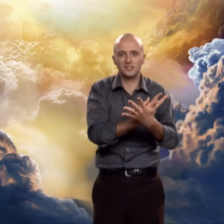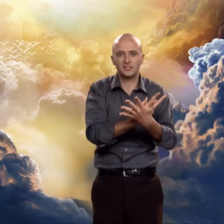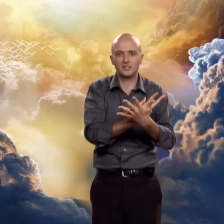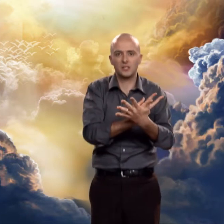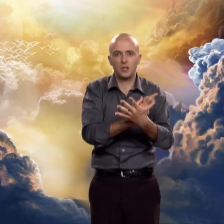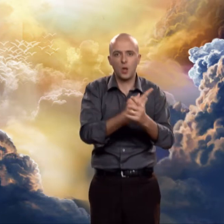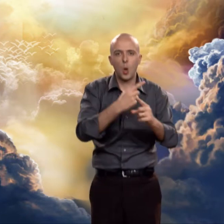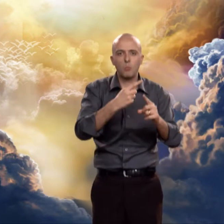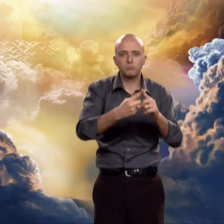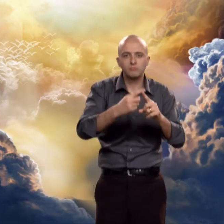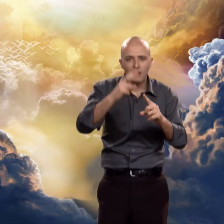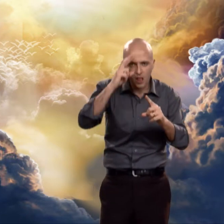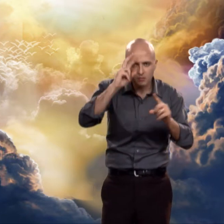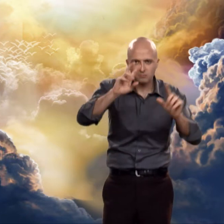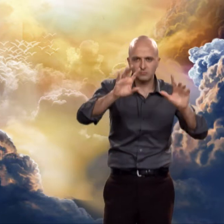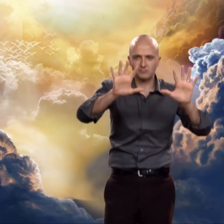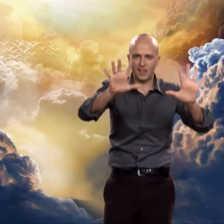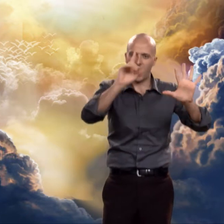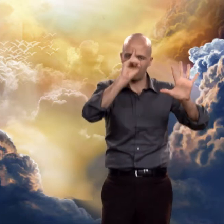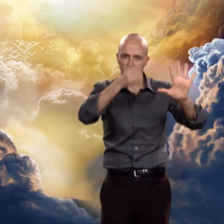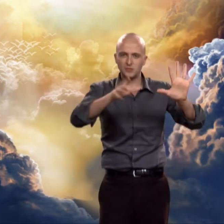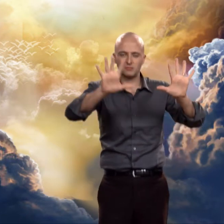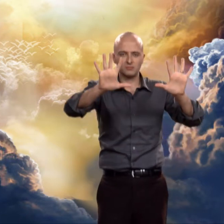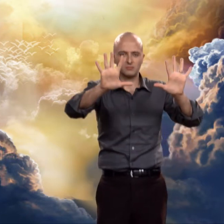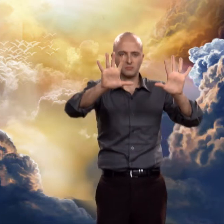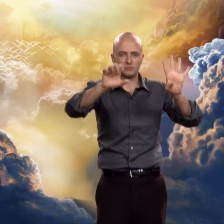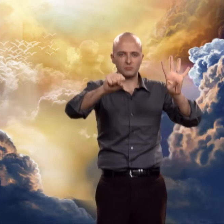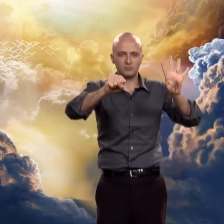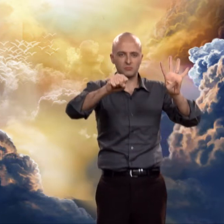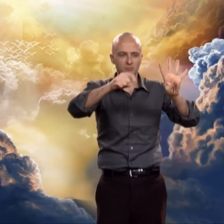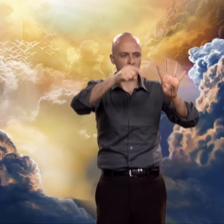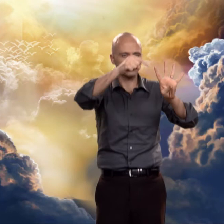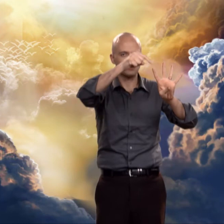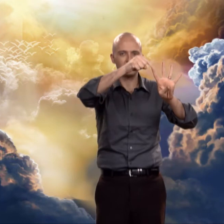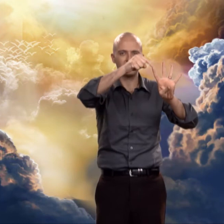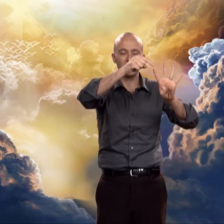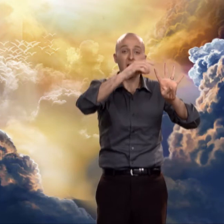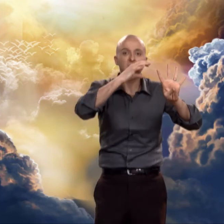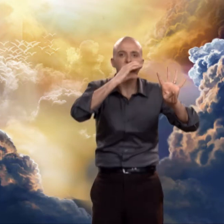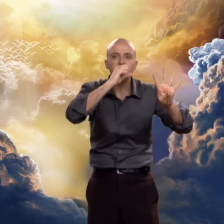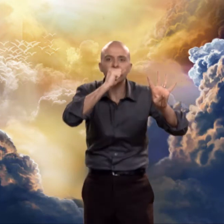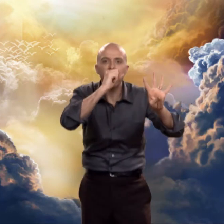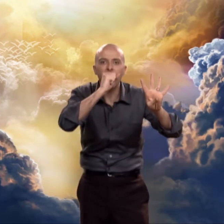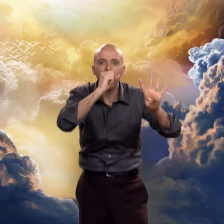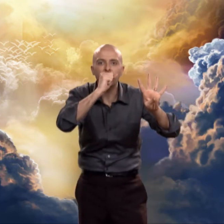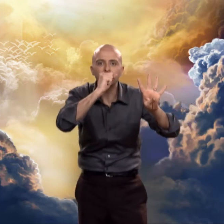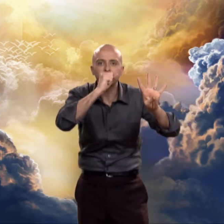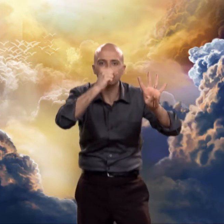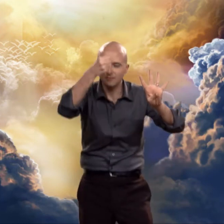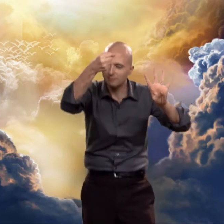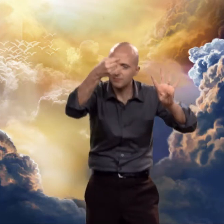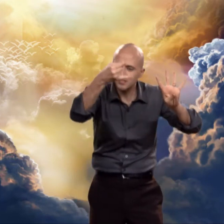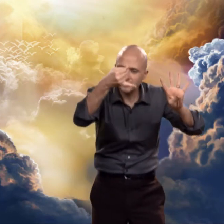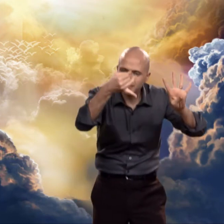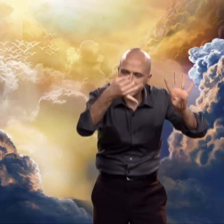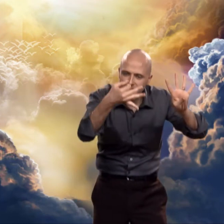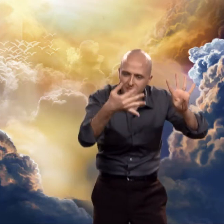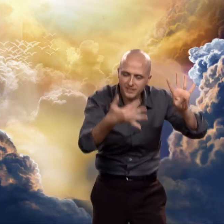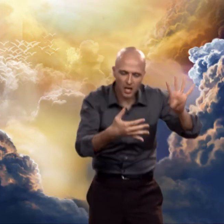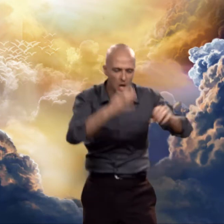de fazer o que bem quiser e de falar futilidades, então você terá no Senhor a sua alegria. A lei de Deus